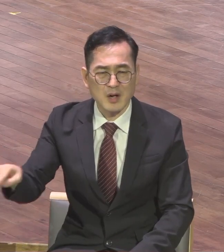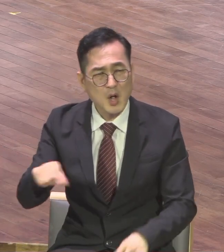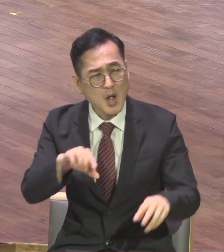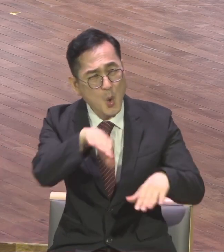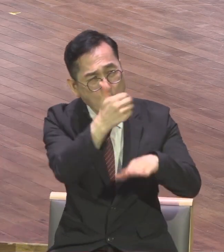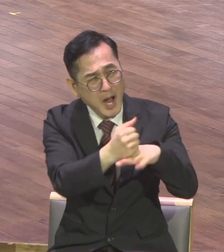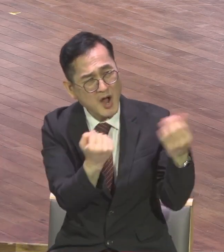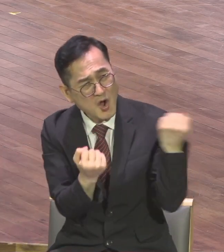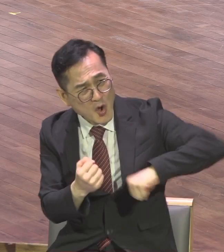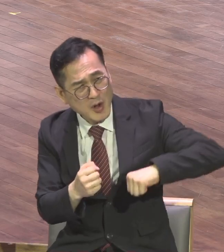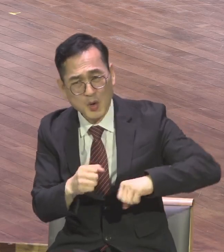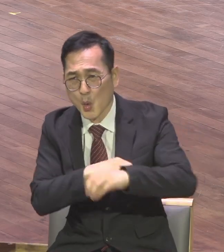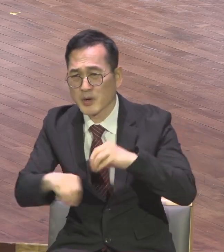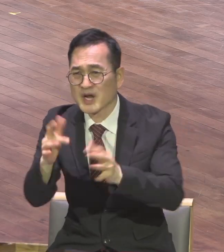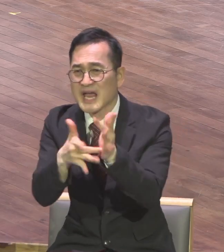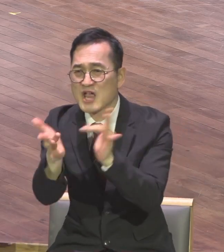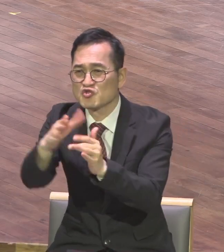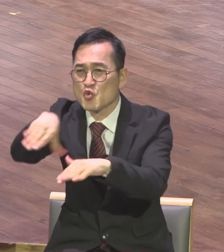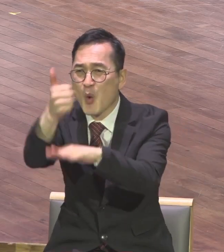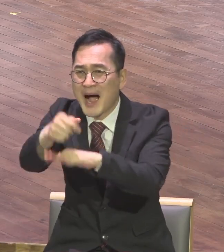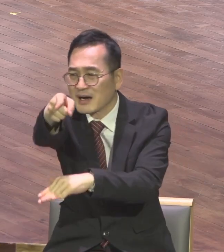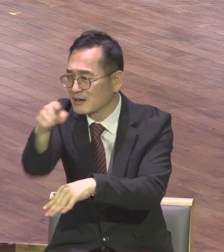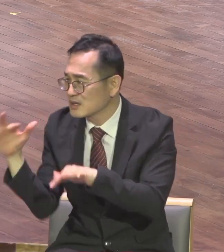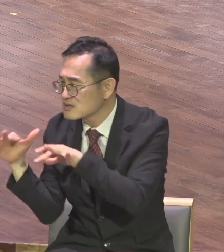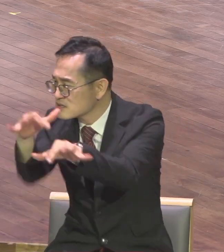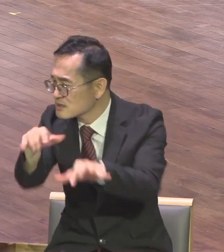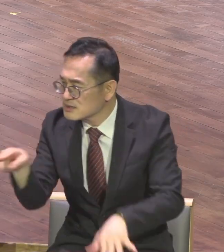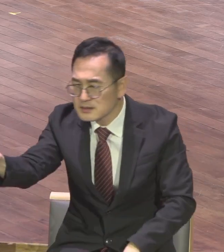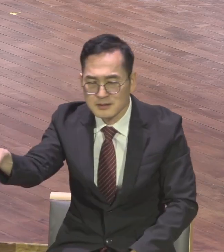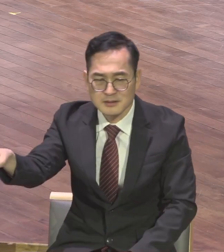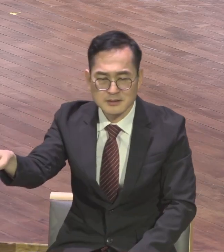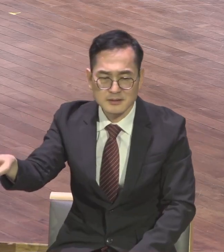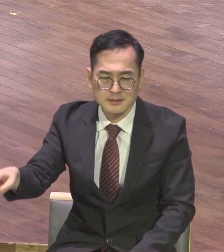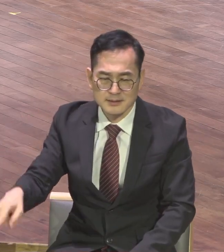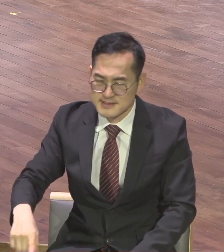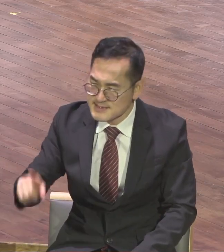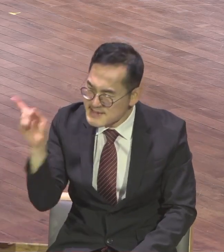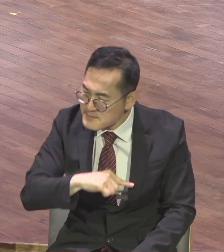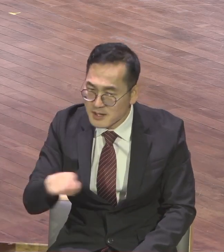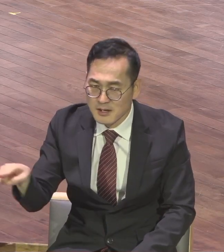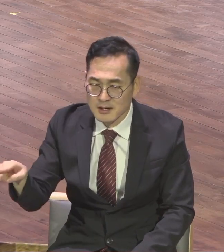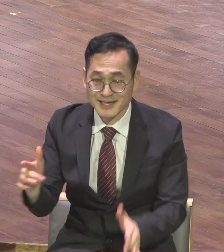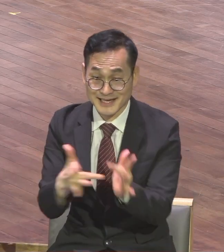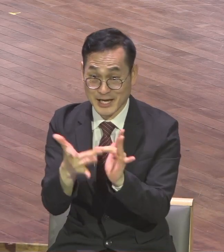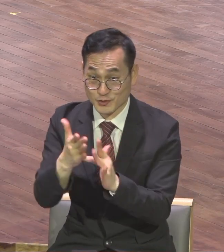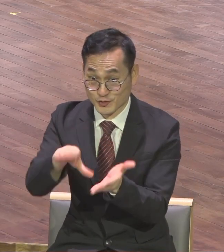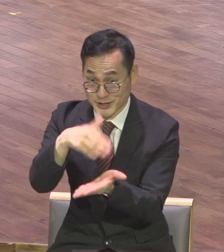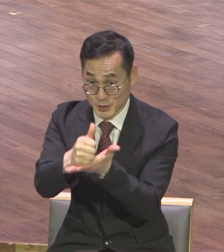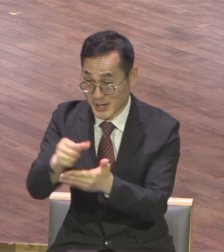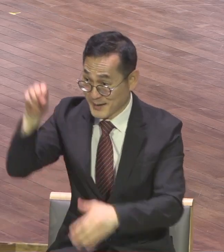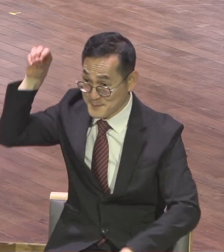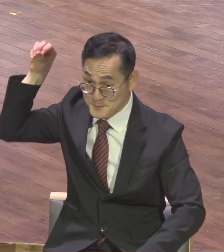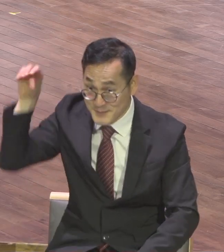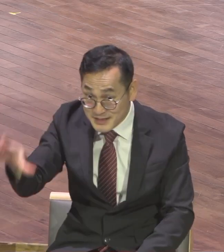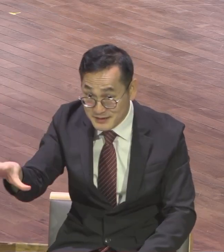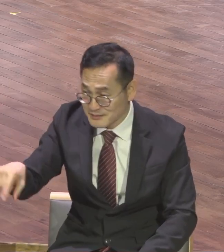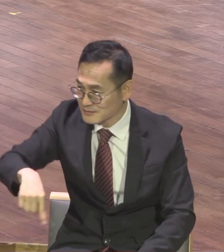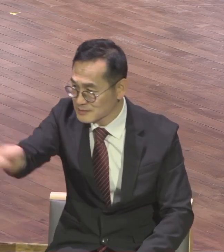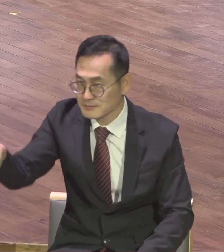임금 곧 예수라 하는 이가 있다 하디다 하니. 자, 예수 그리스도의 빛이